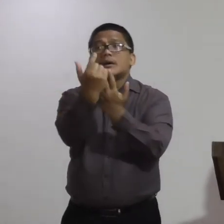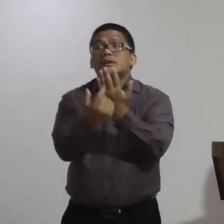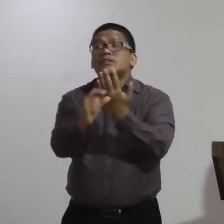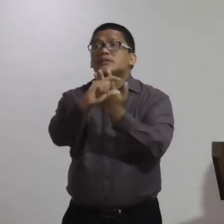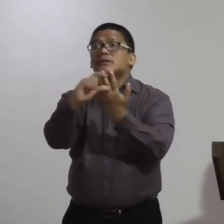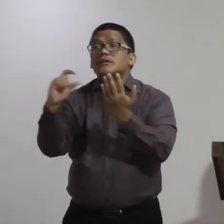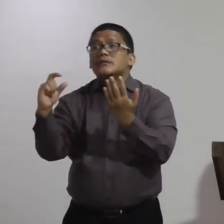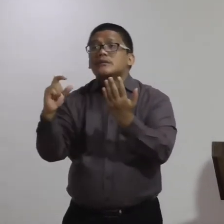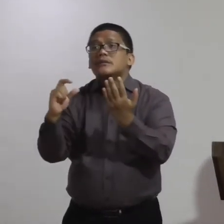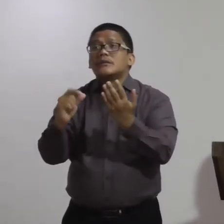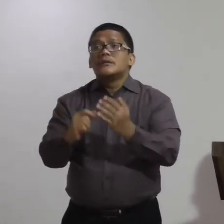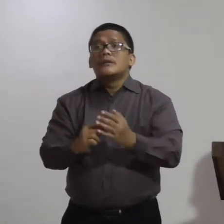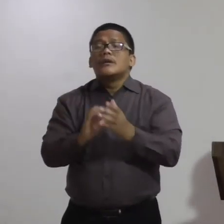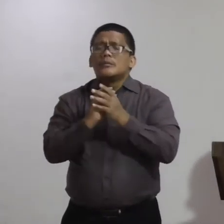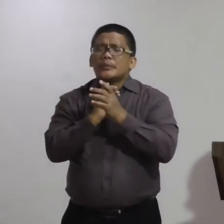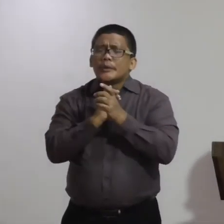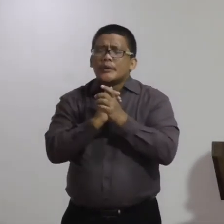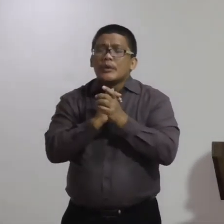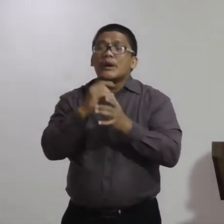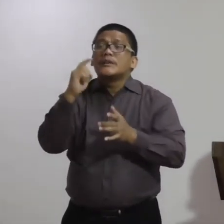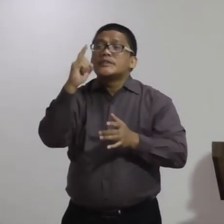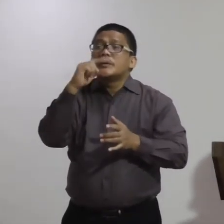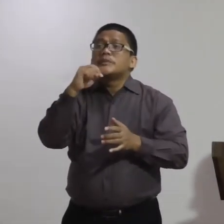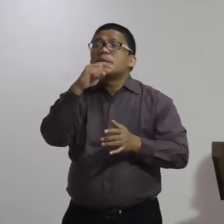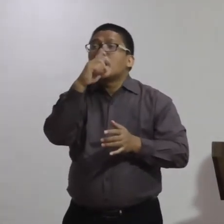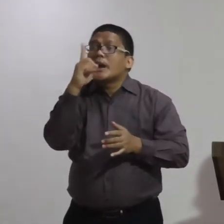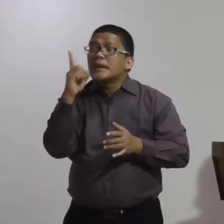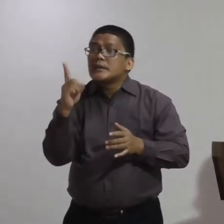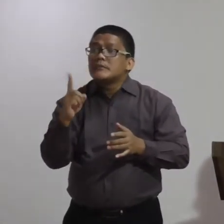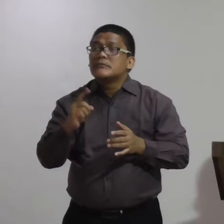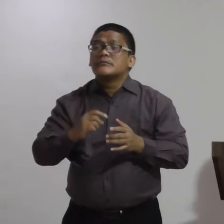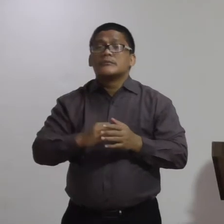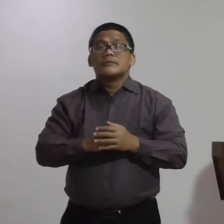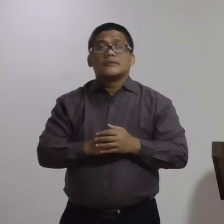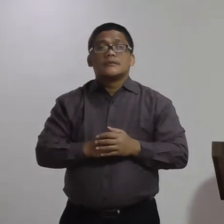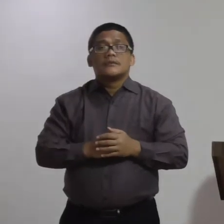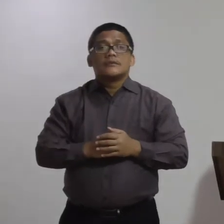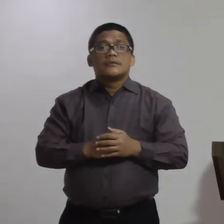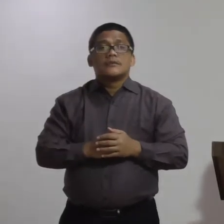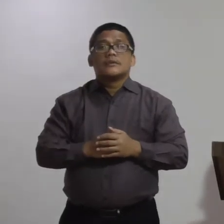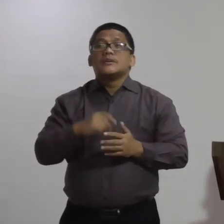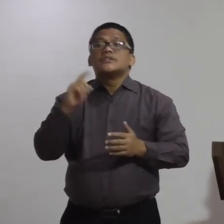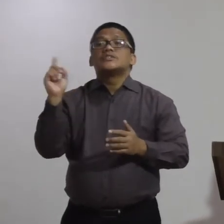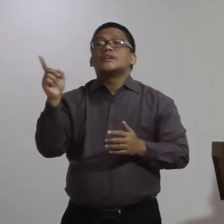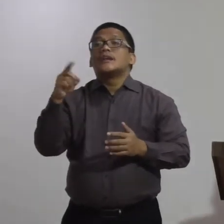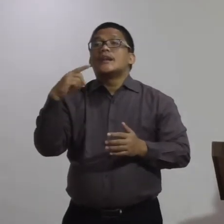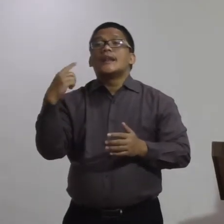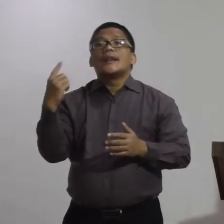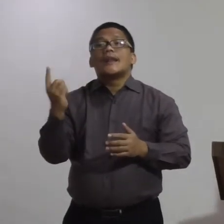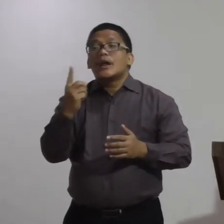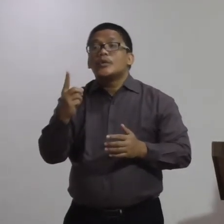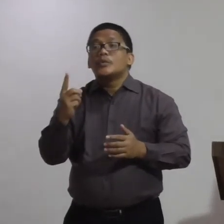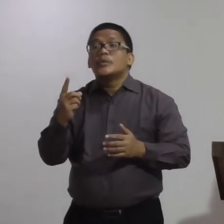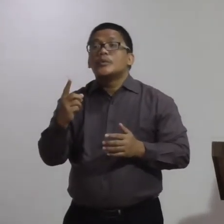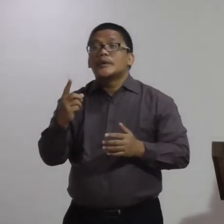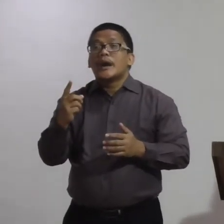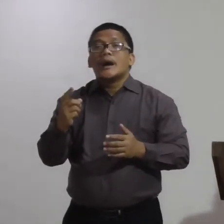ya, berdoa setiap hari, ya, andalkan Tuhan setiap hari,